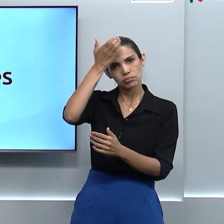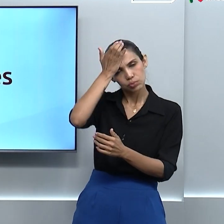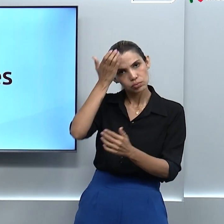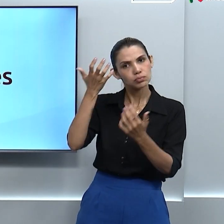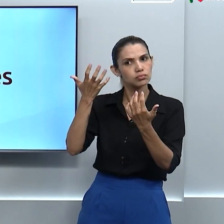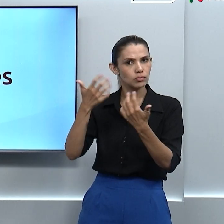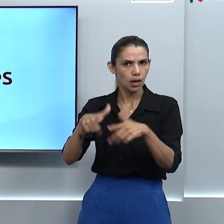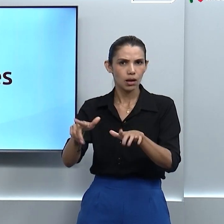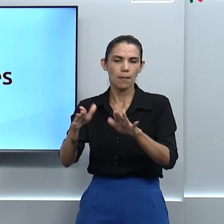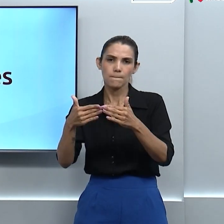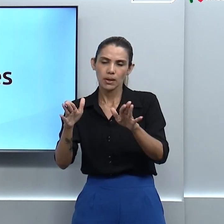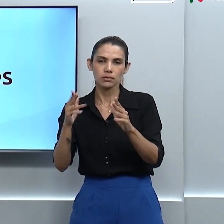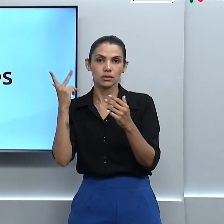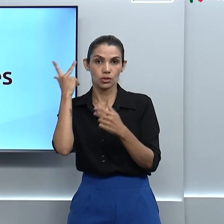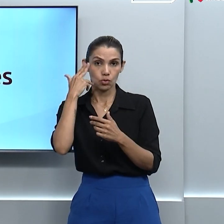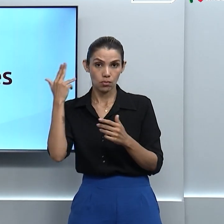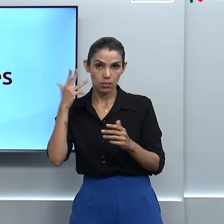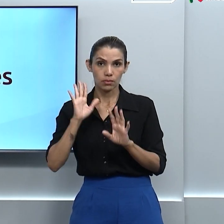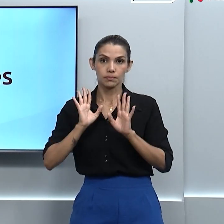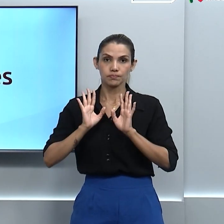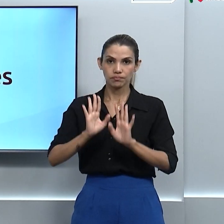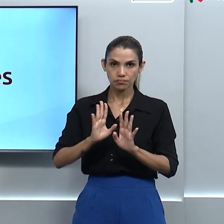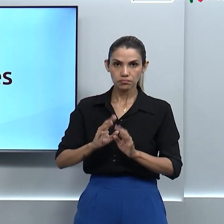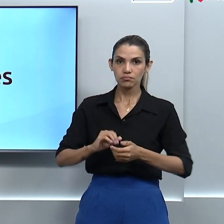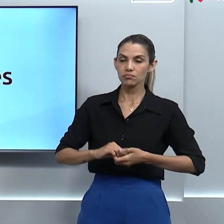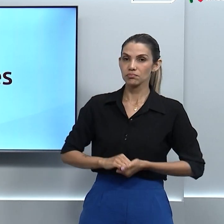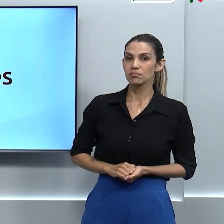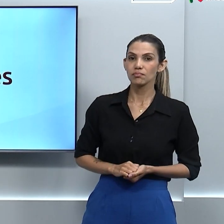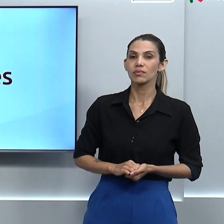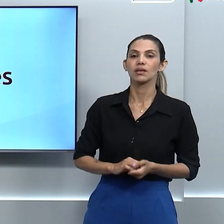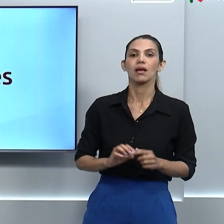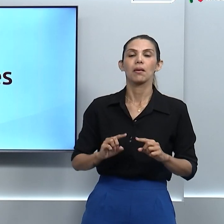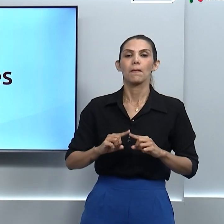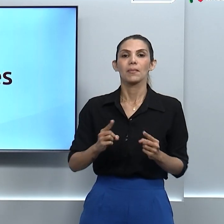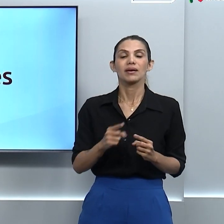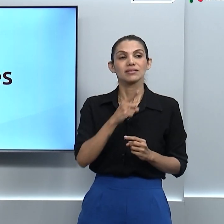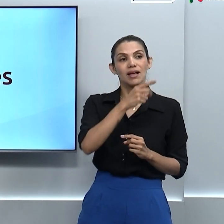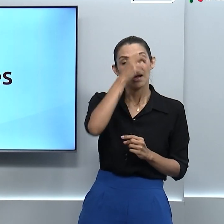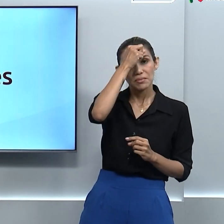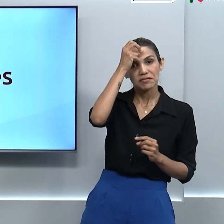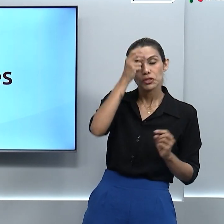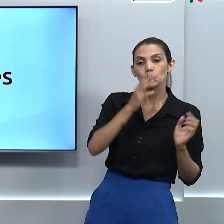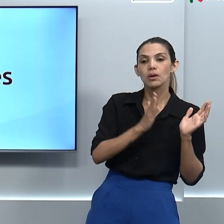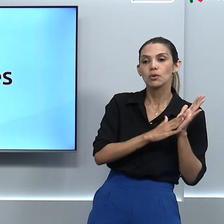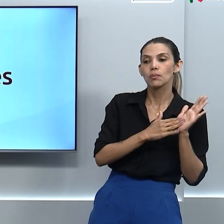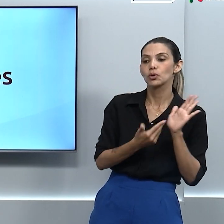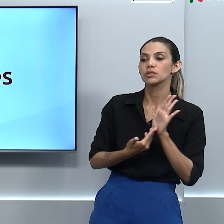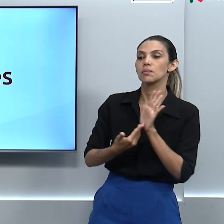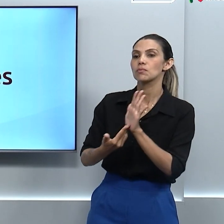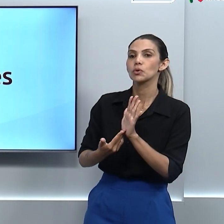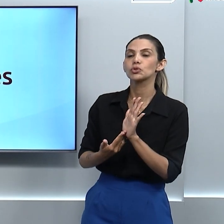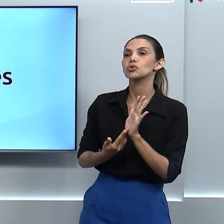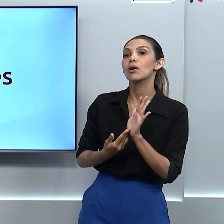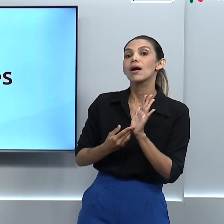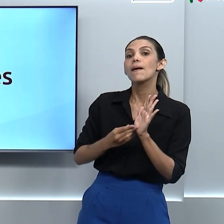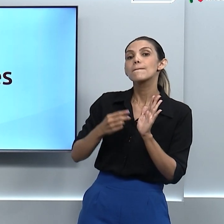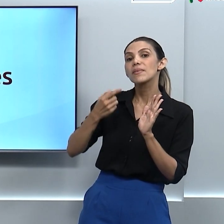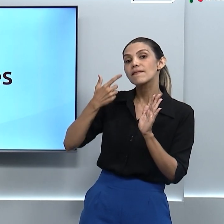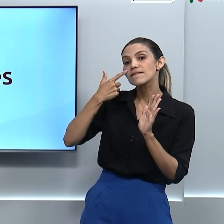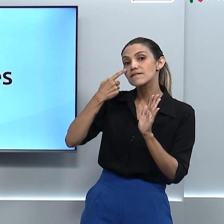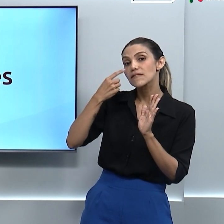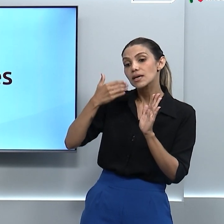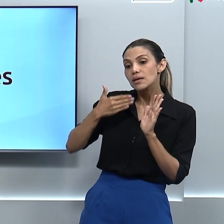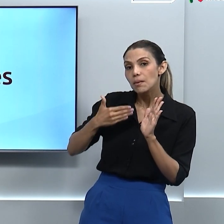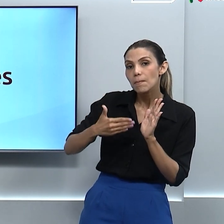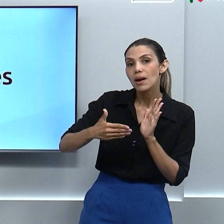a proposta que foi apresentada, né, e que não atendeu aos interesses da categoria, foi a previsão de pagamento do piso a partir do